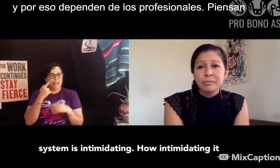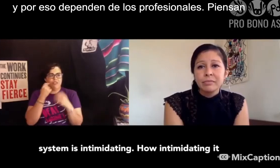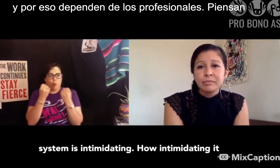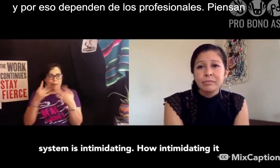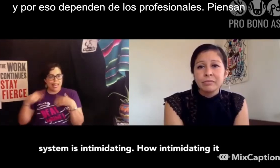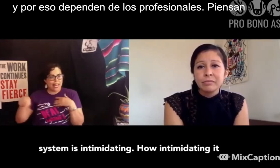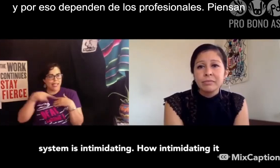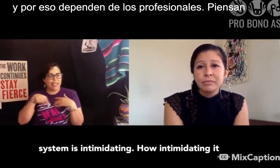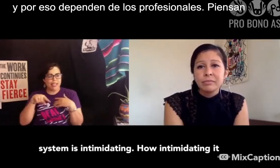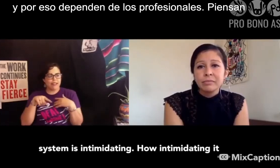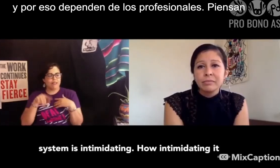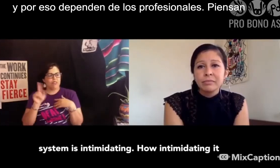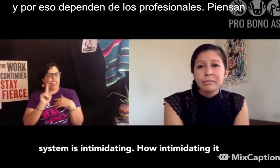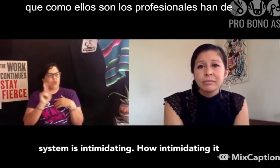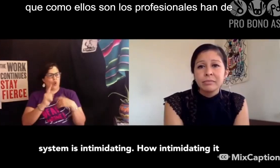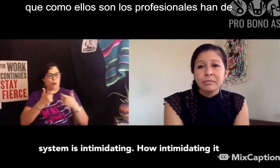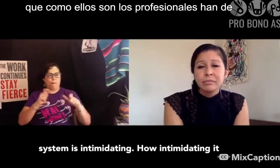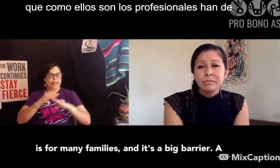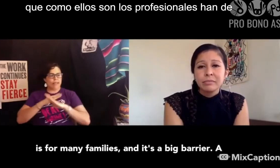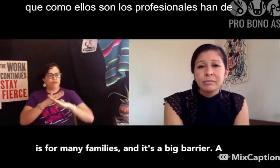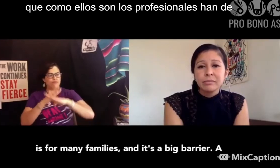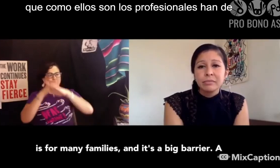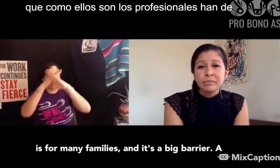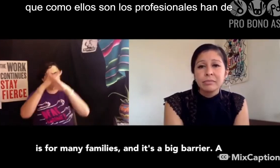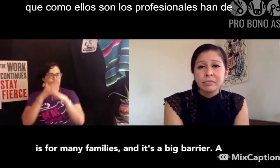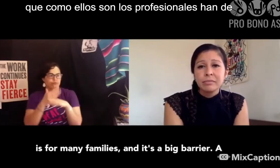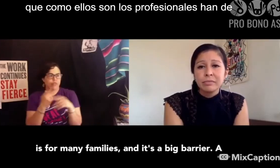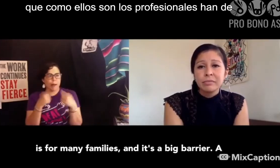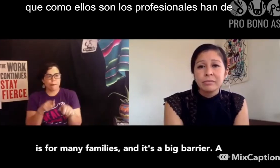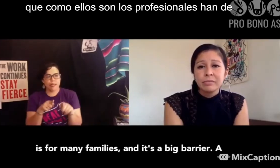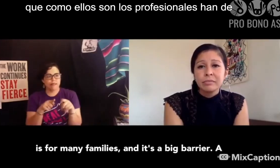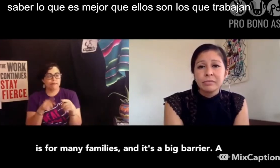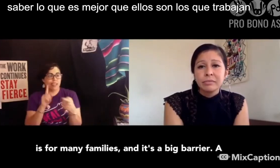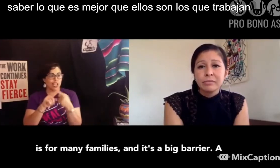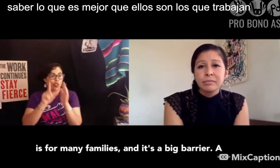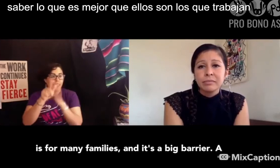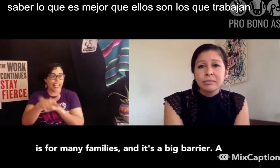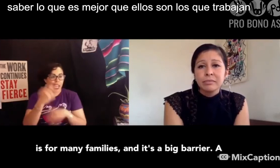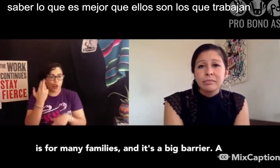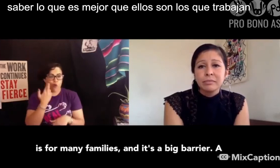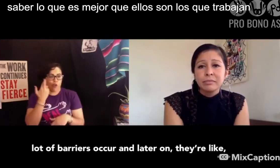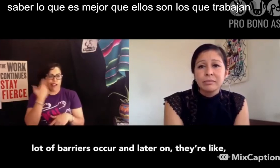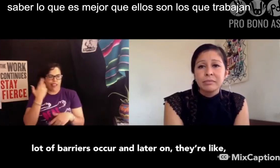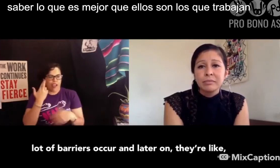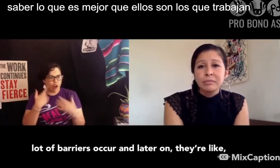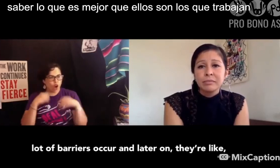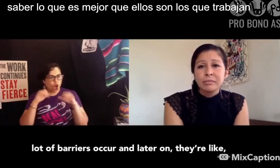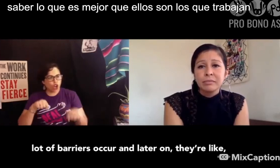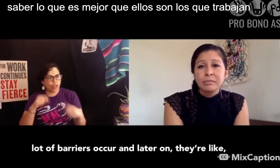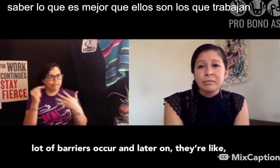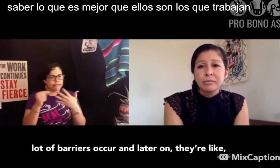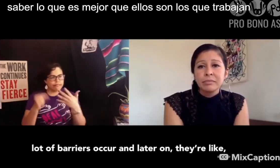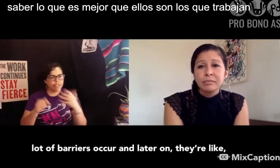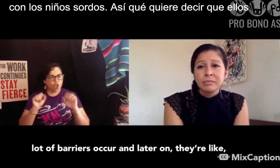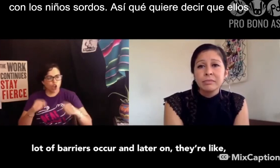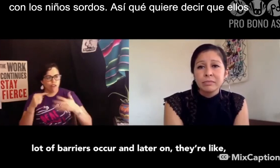los profesionales. Piensan que como ellos son los profesionales, han de saber lo que es mejor, que ellos